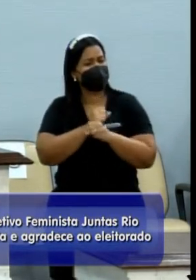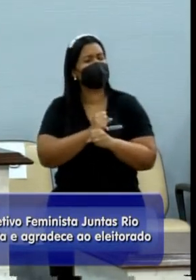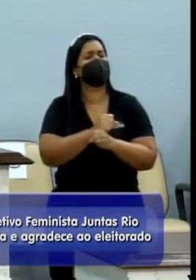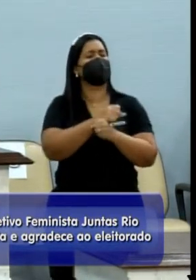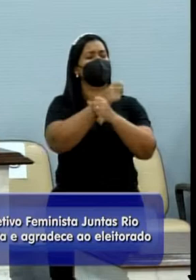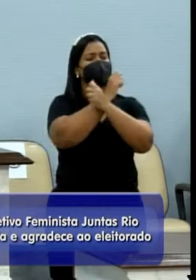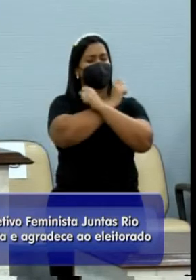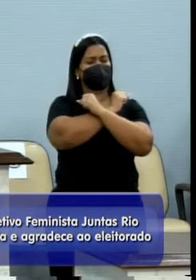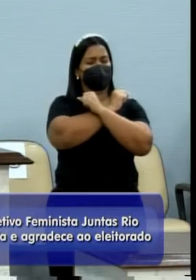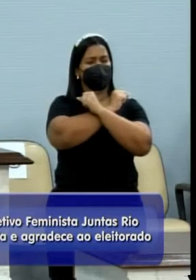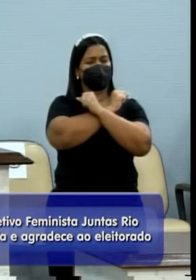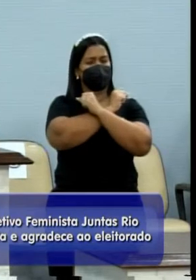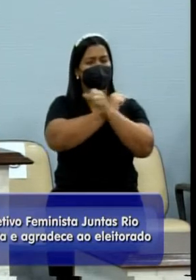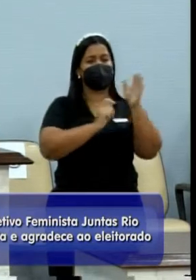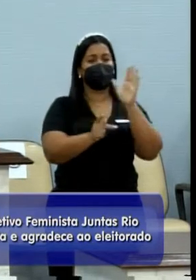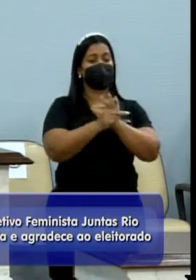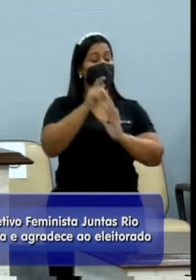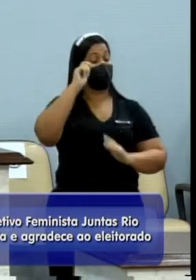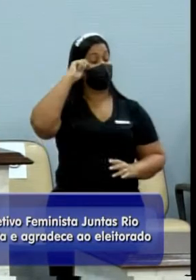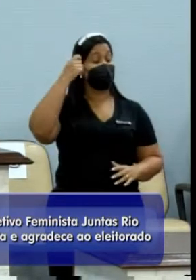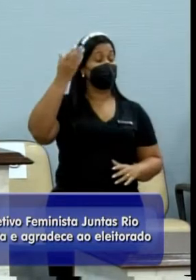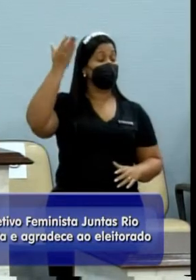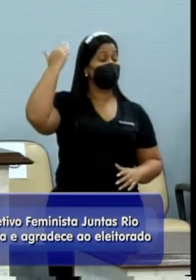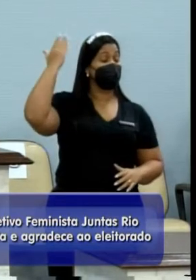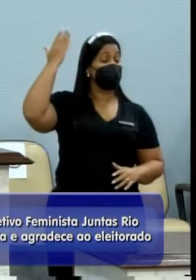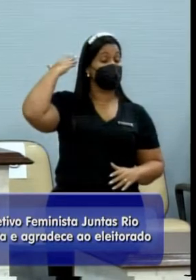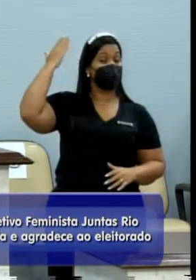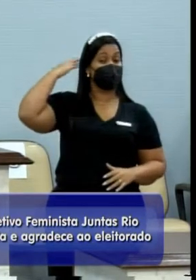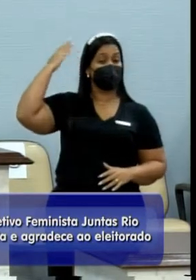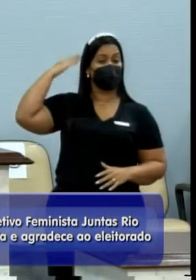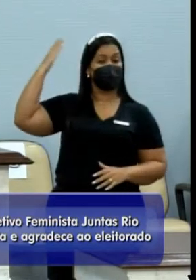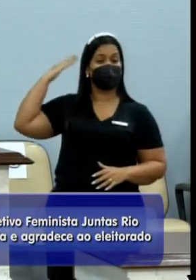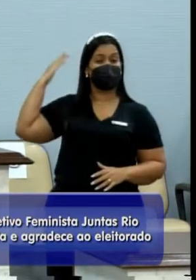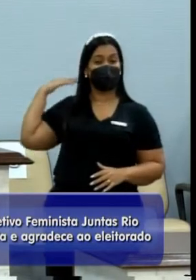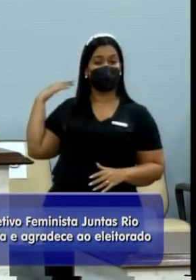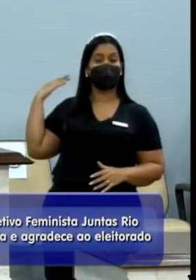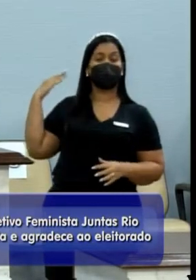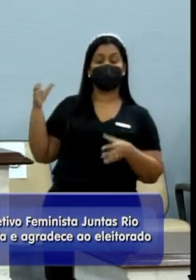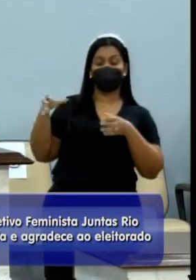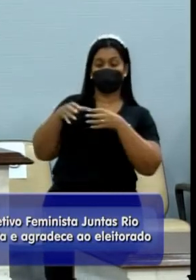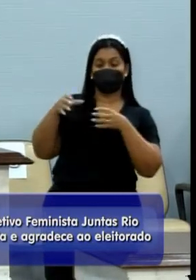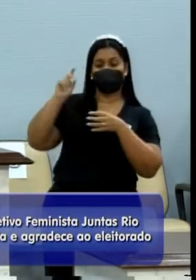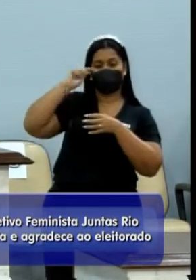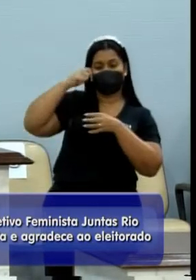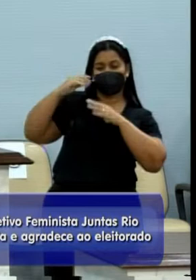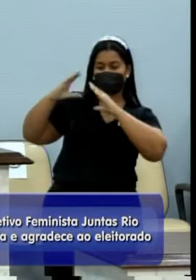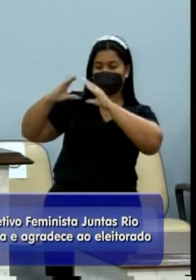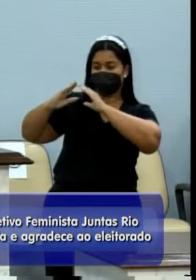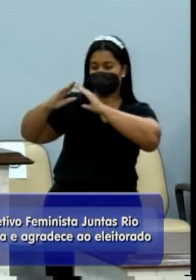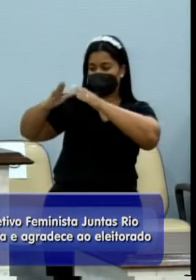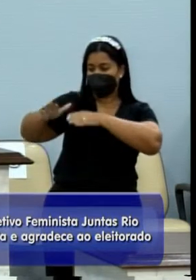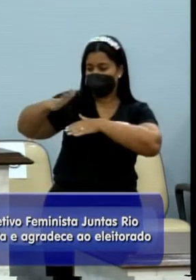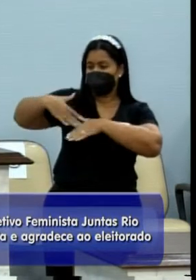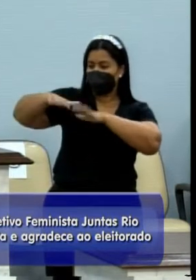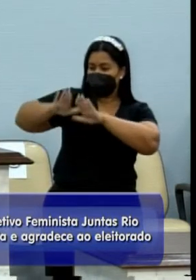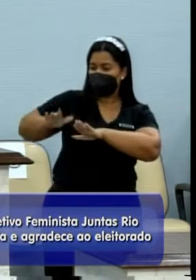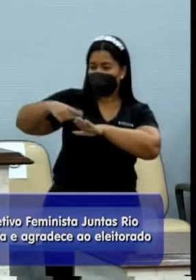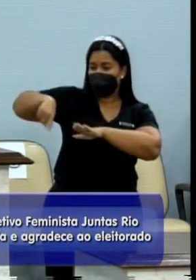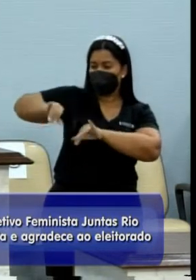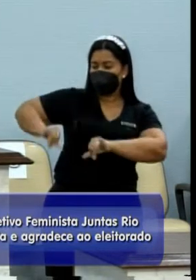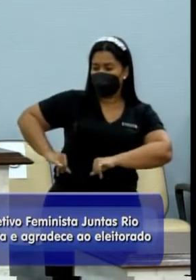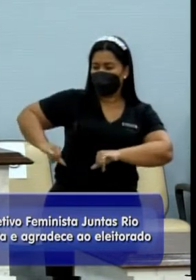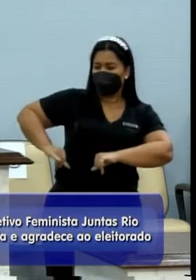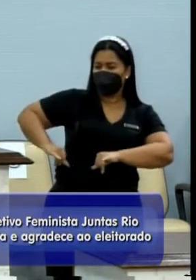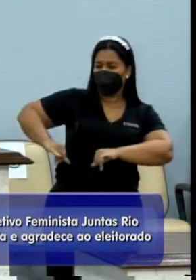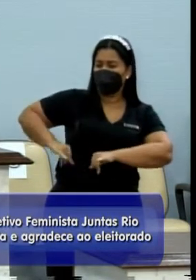senzala, muito antes dos campos de concentração, como de Auschwitz. O que os nossos negros e negras sofreram